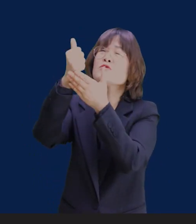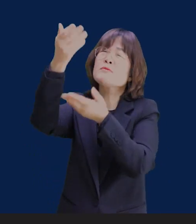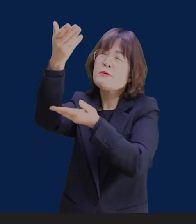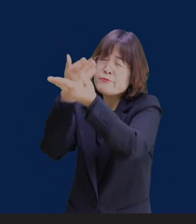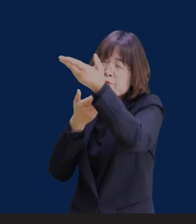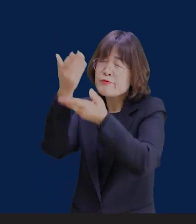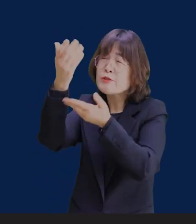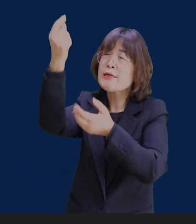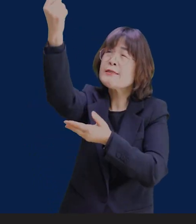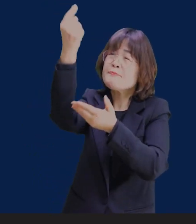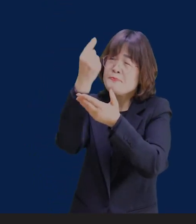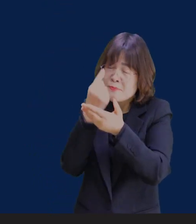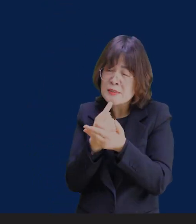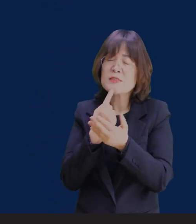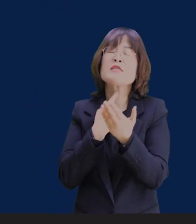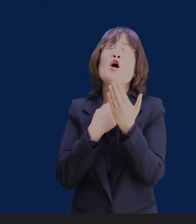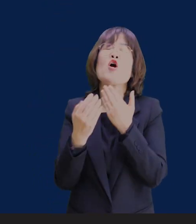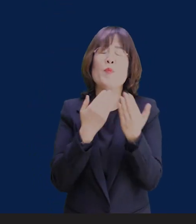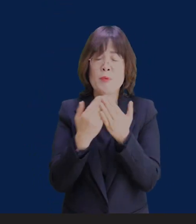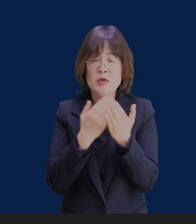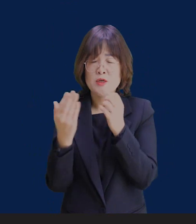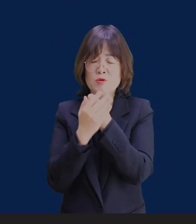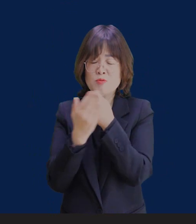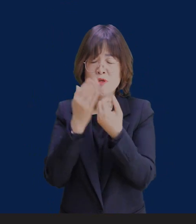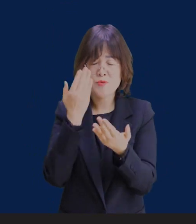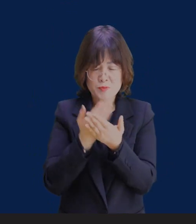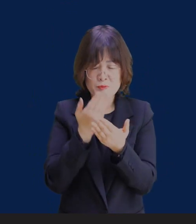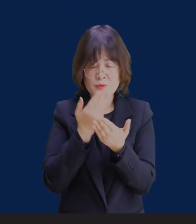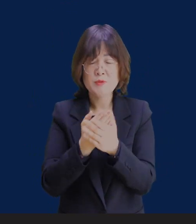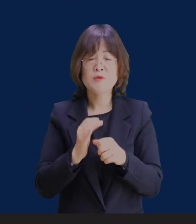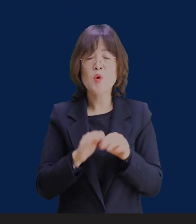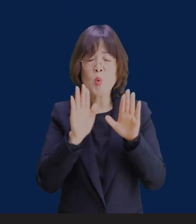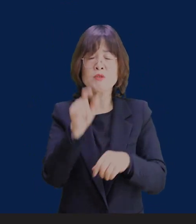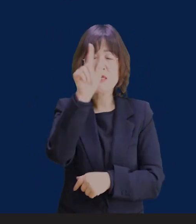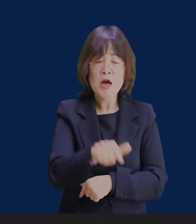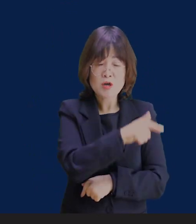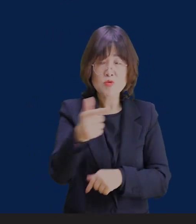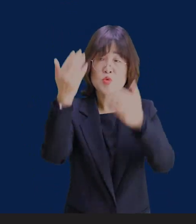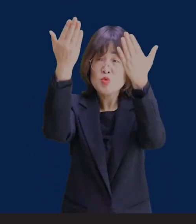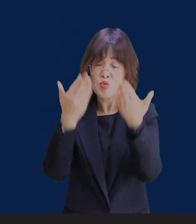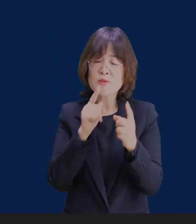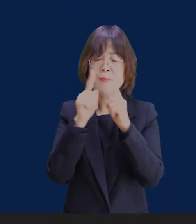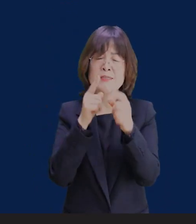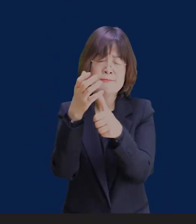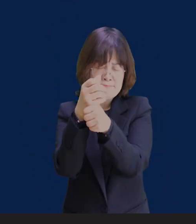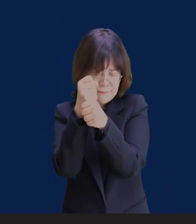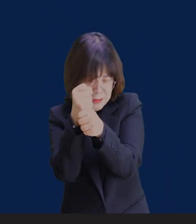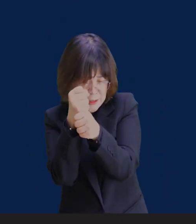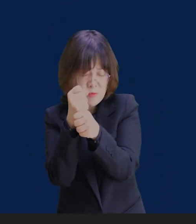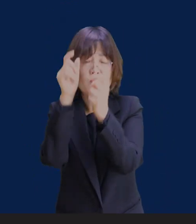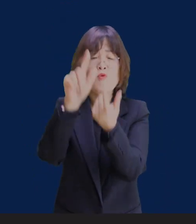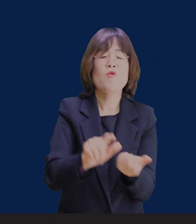주님과의 깊은 임재를 경험할 수 있도록 역사하여 주시옵소서. 오늘 하루도 주신 이